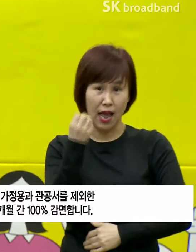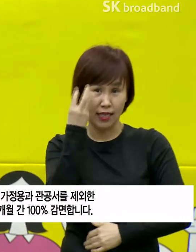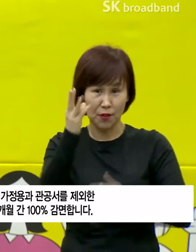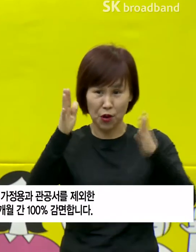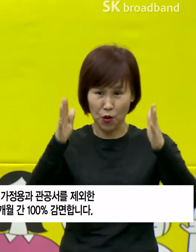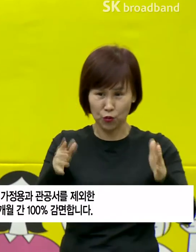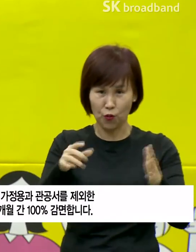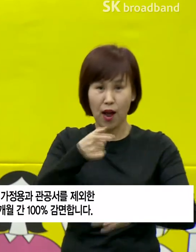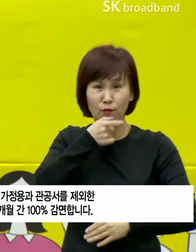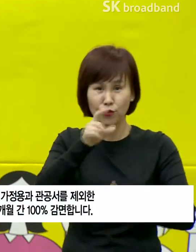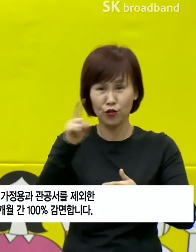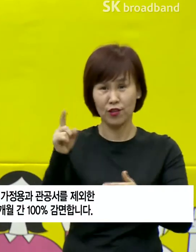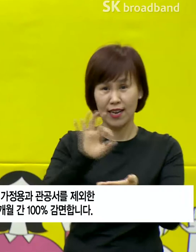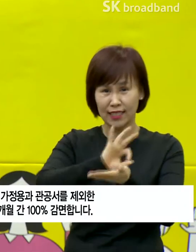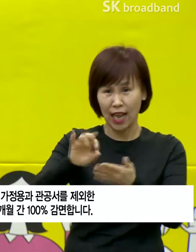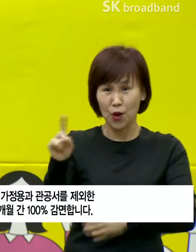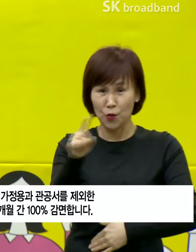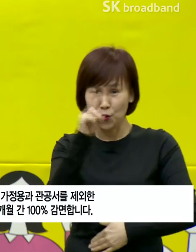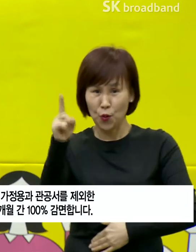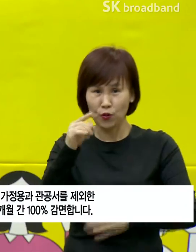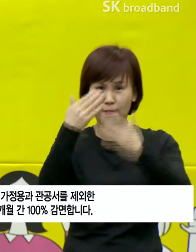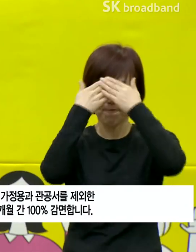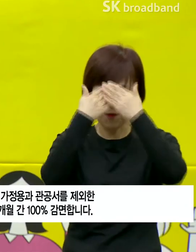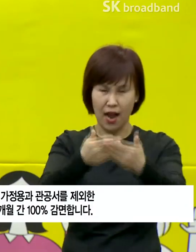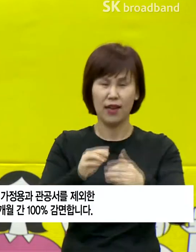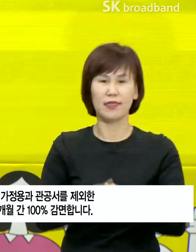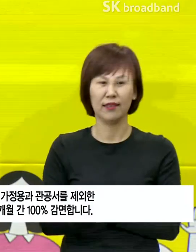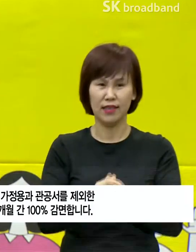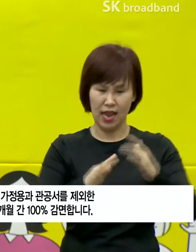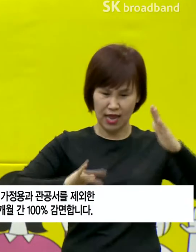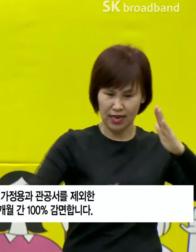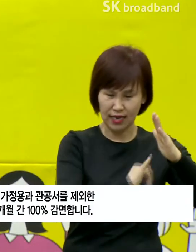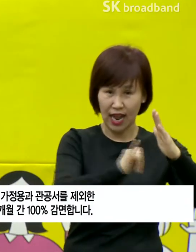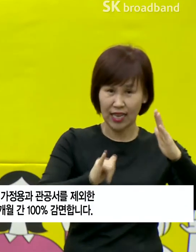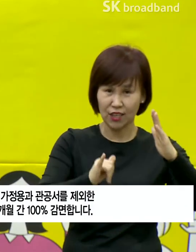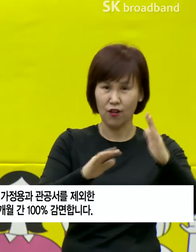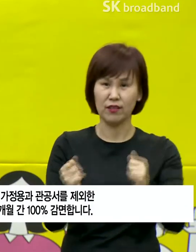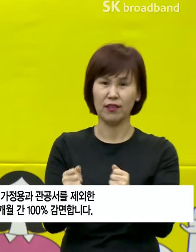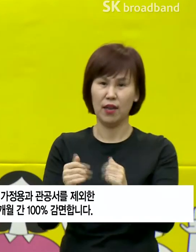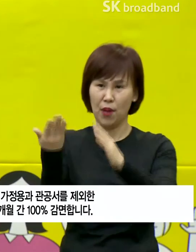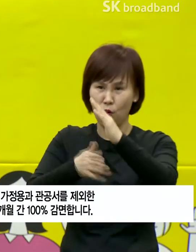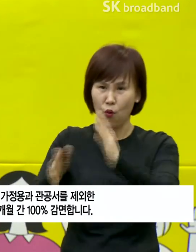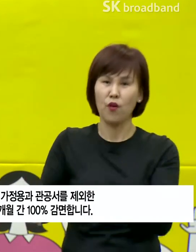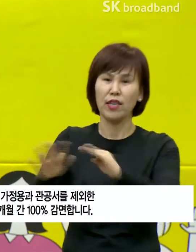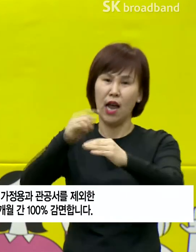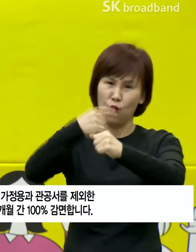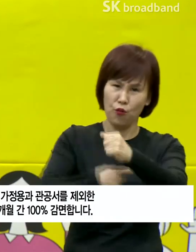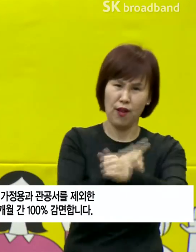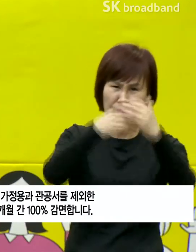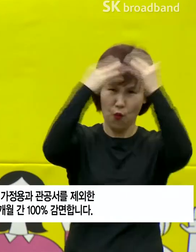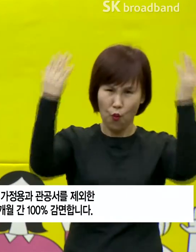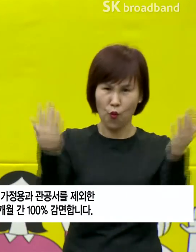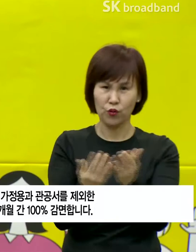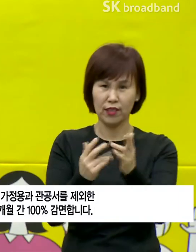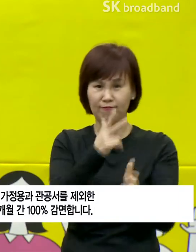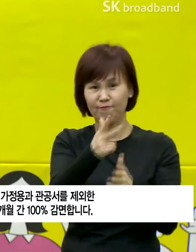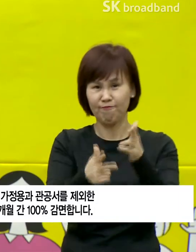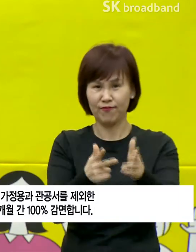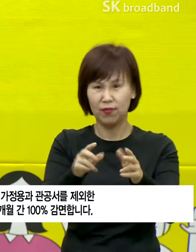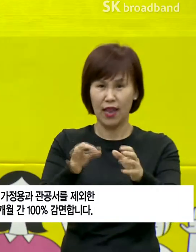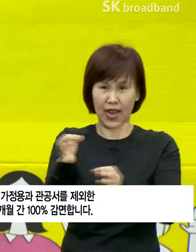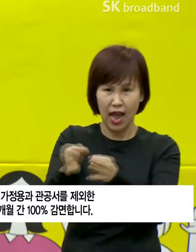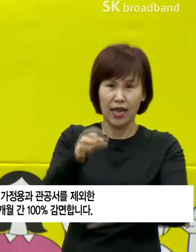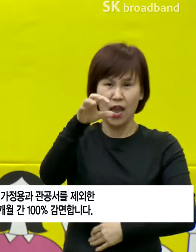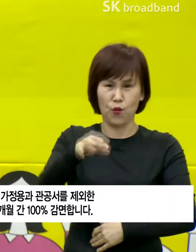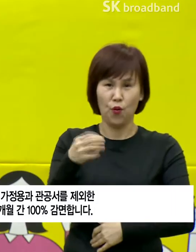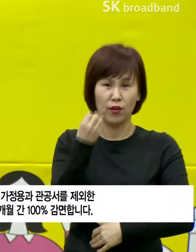전액 감면합니다. 가정용과 관공서를 제외한 모든 영업용, 산업용 상하수도 요금을 3월